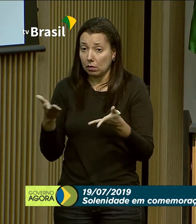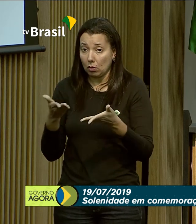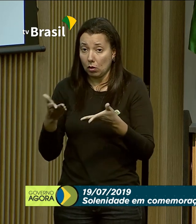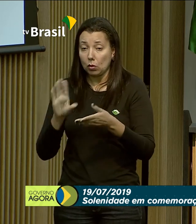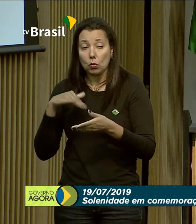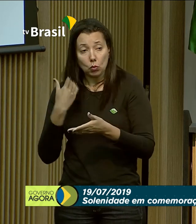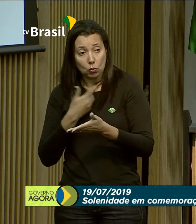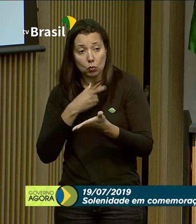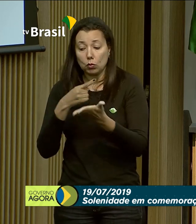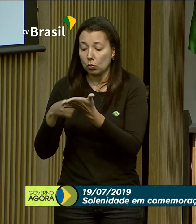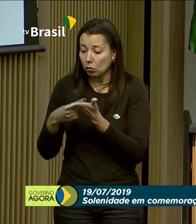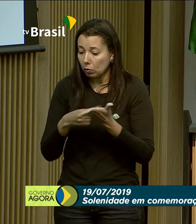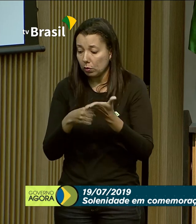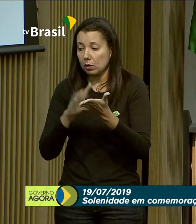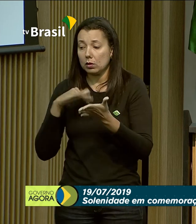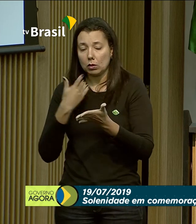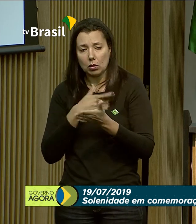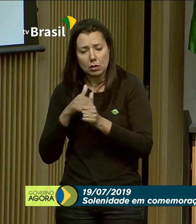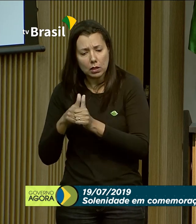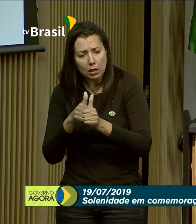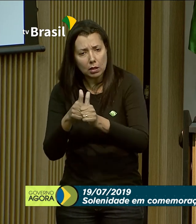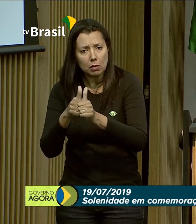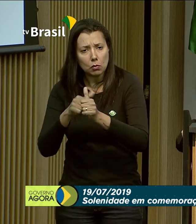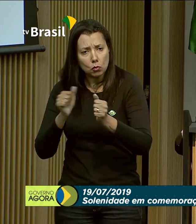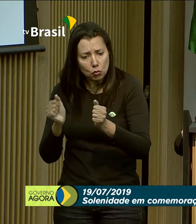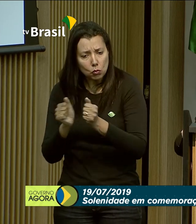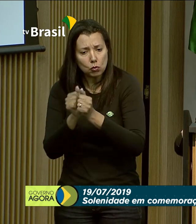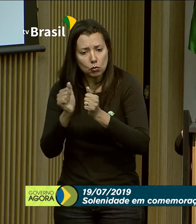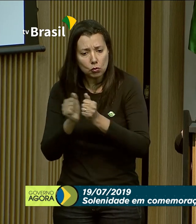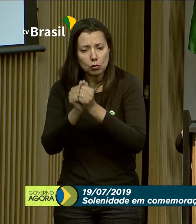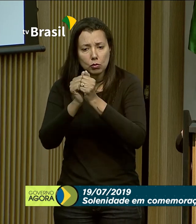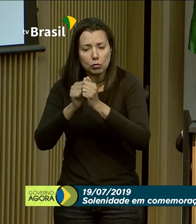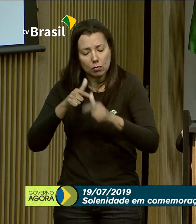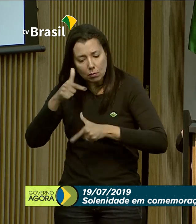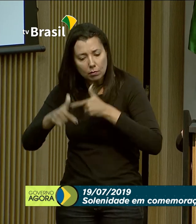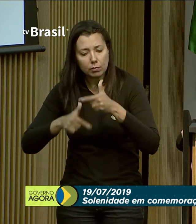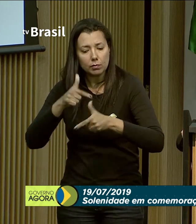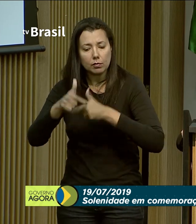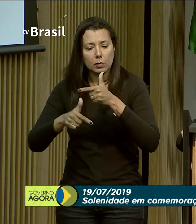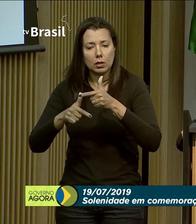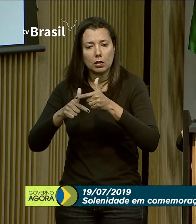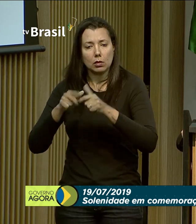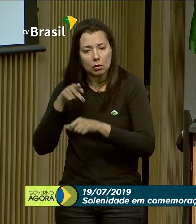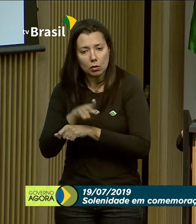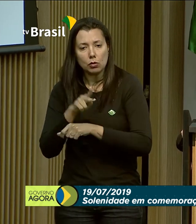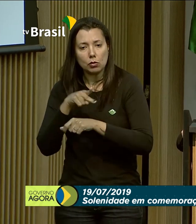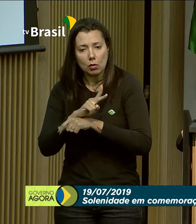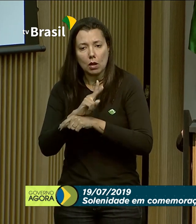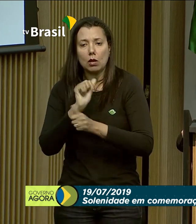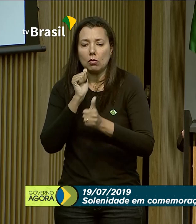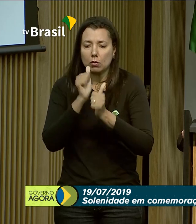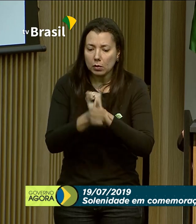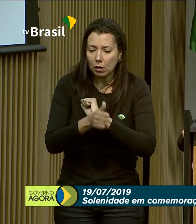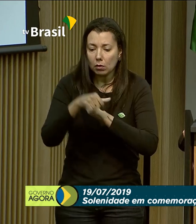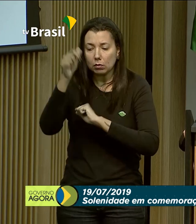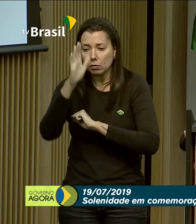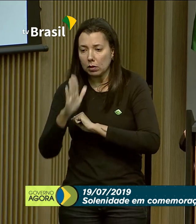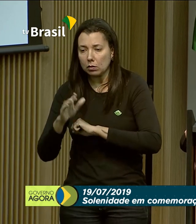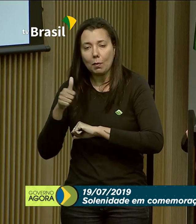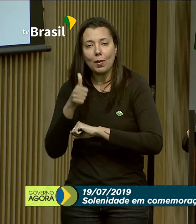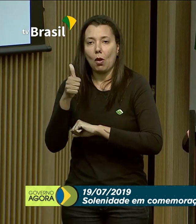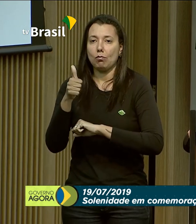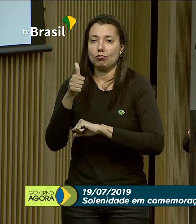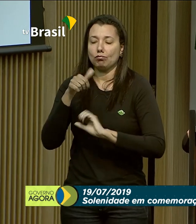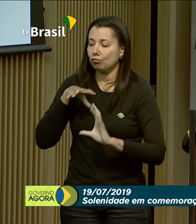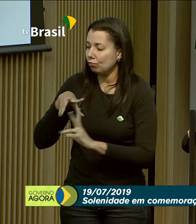nosso compromisso, que nós seguiremos avante nessa empreitada de continuar sendo o futebol brasileiro o melhor do